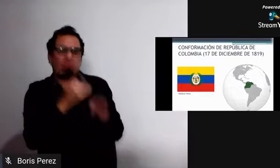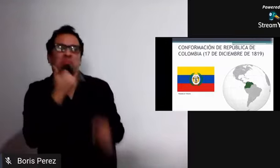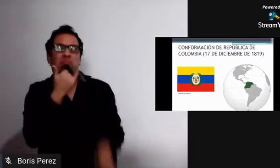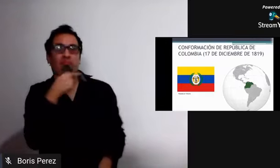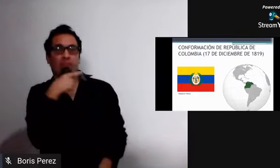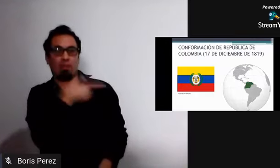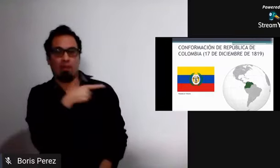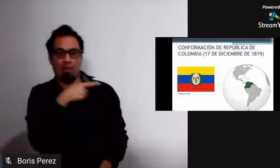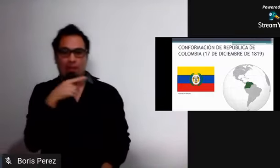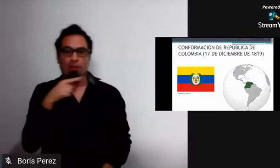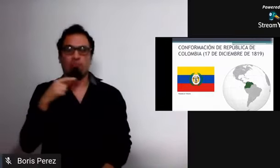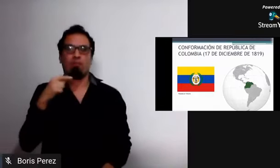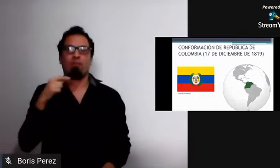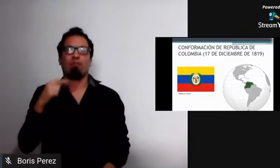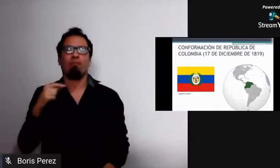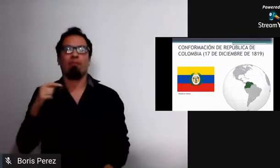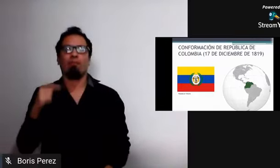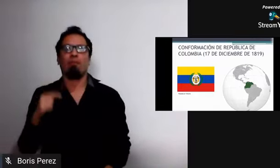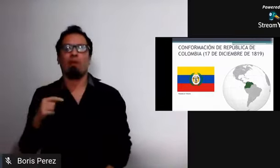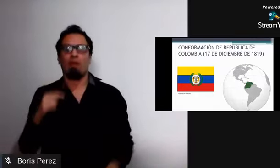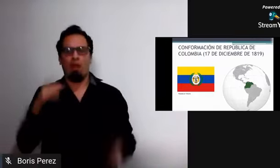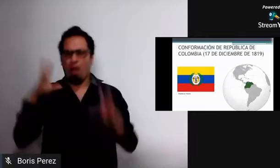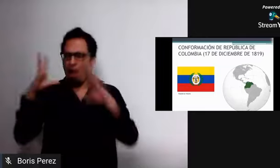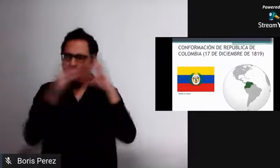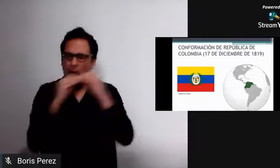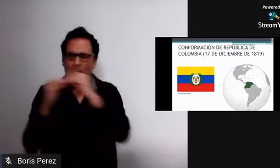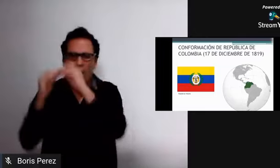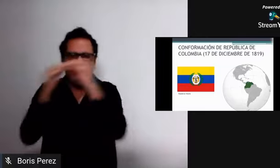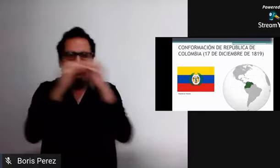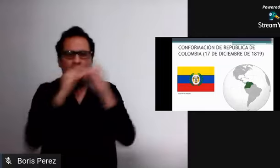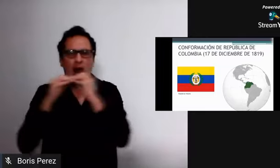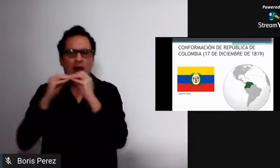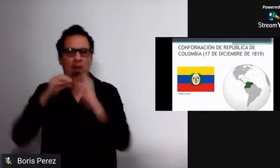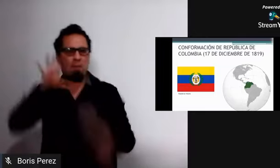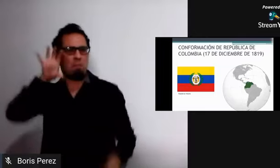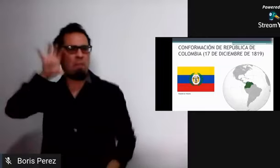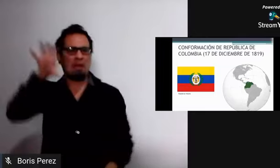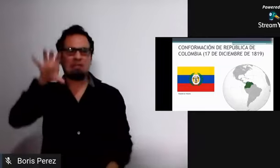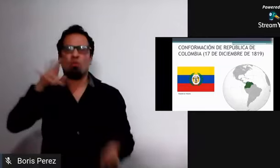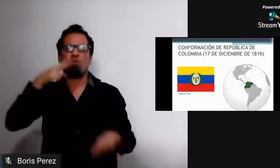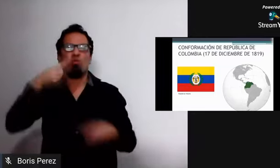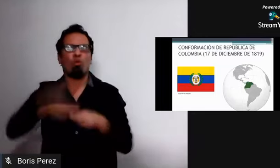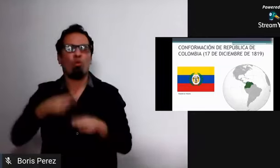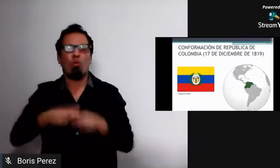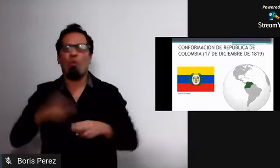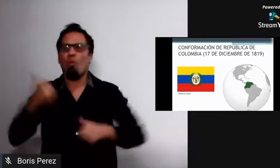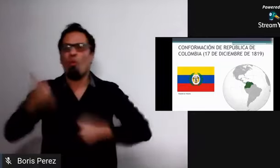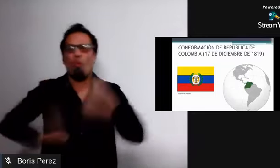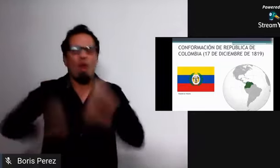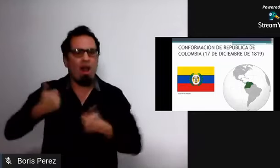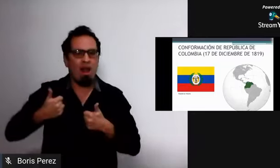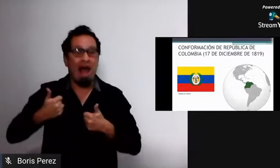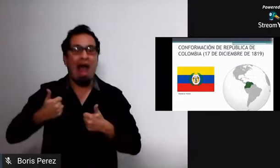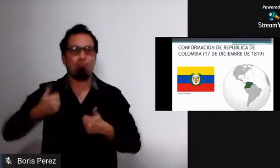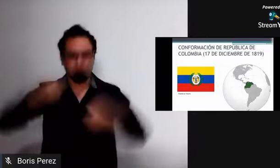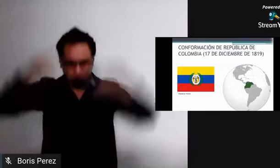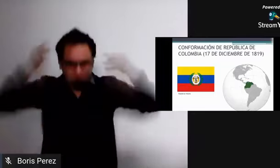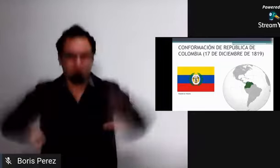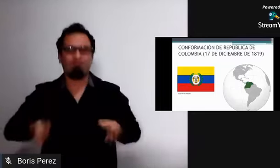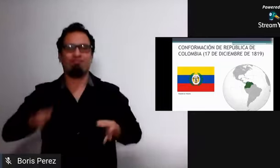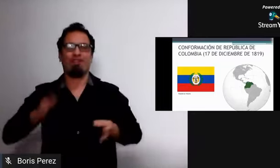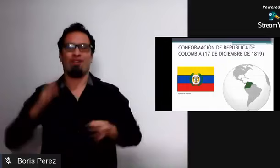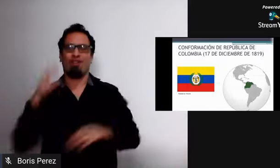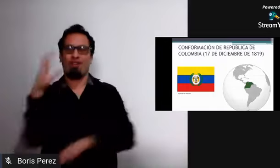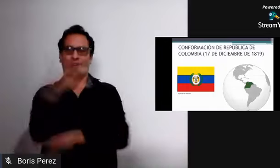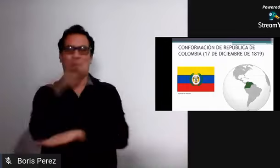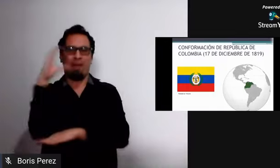Es cuando se empieza a hacer toda la preparación de lo que hoy conocemos como la República de Colombia, se empiezan a